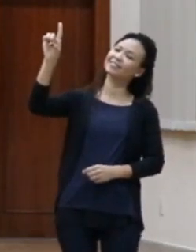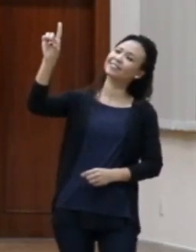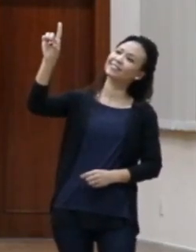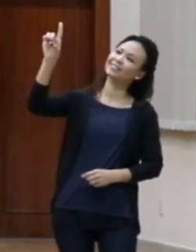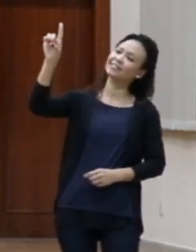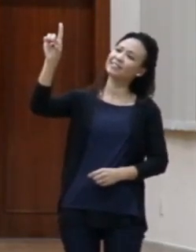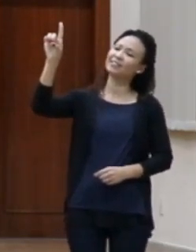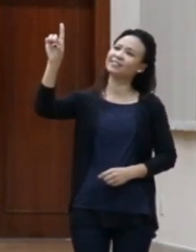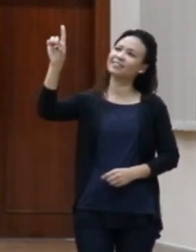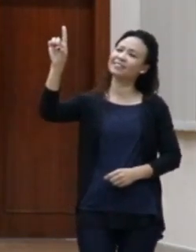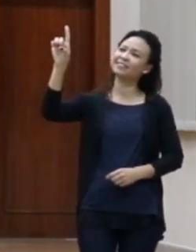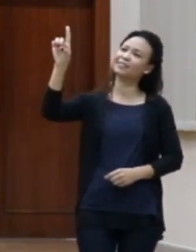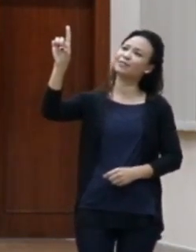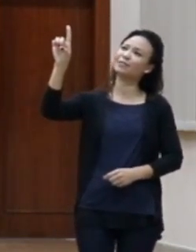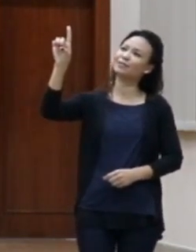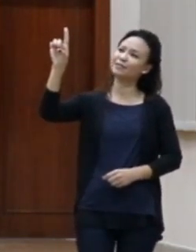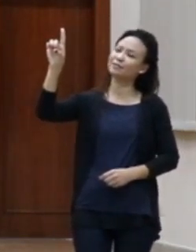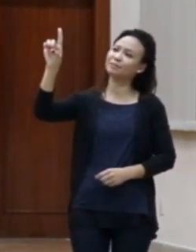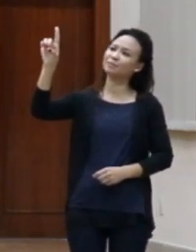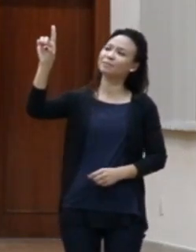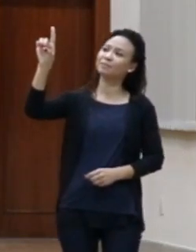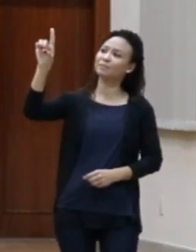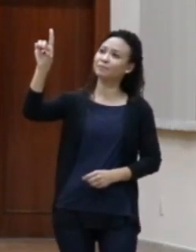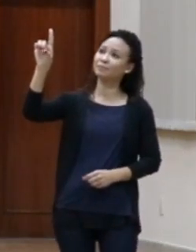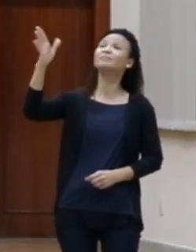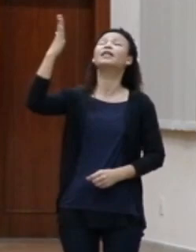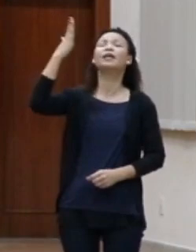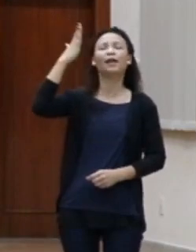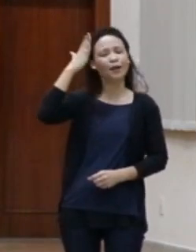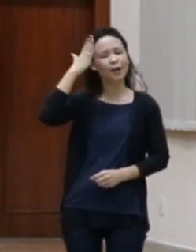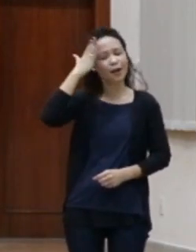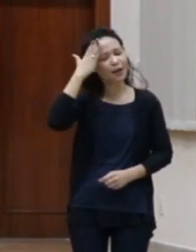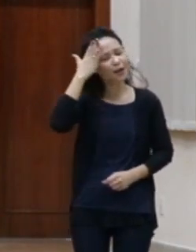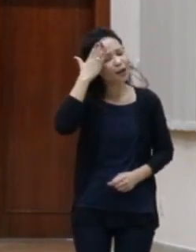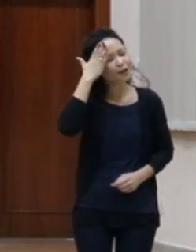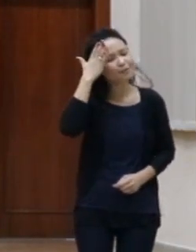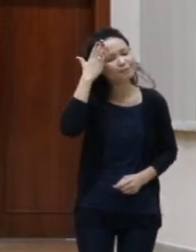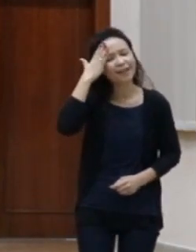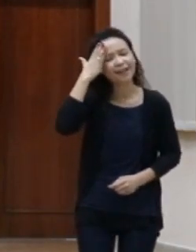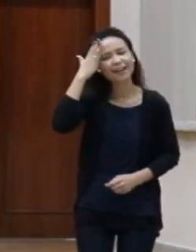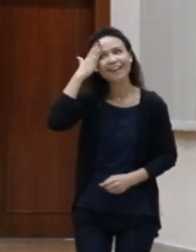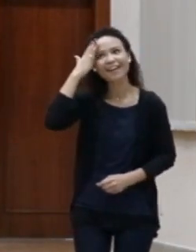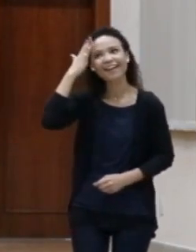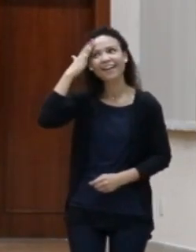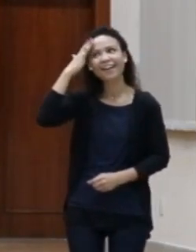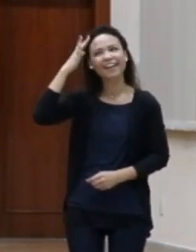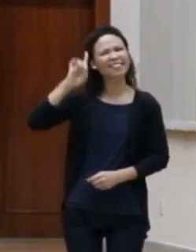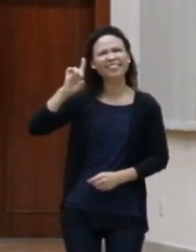Eu sei que sempre estás comigo,